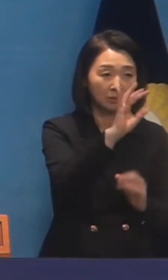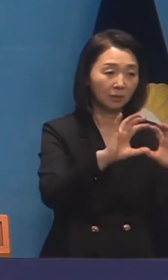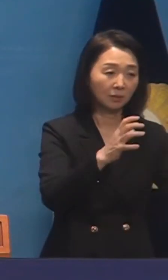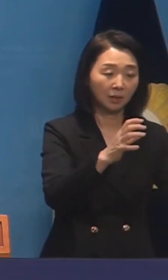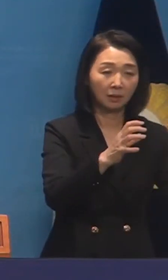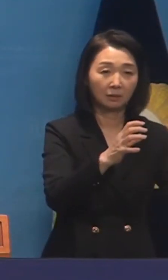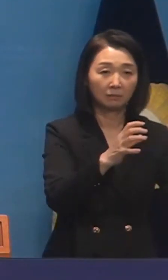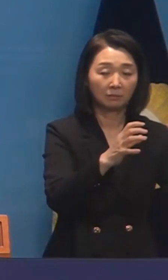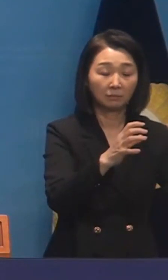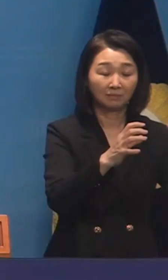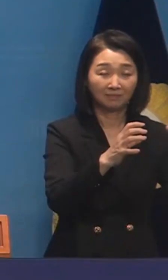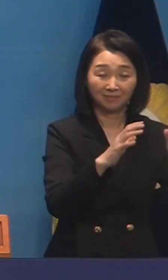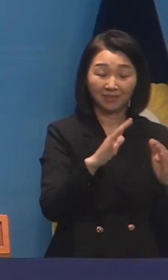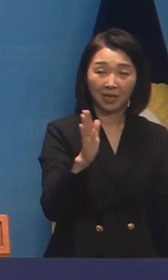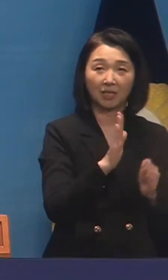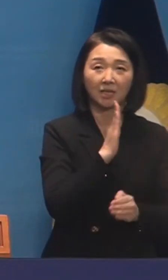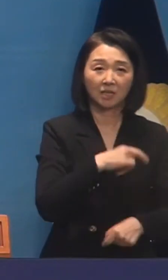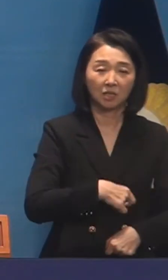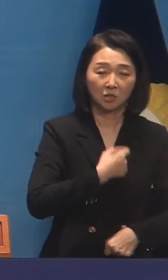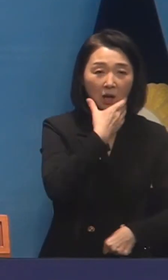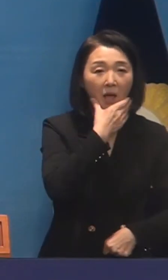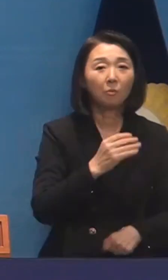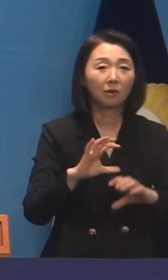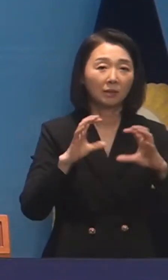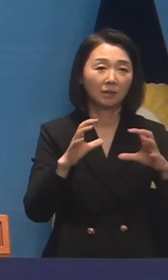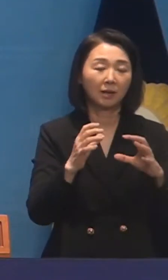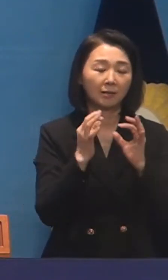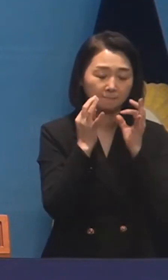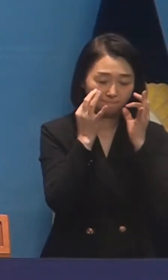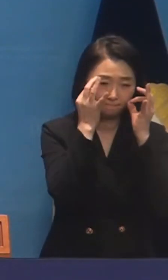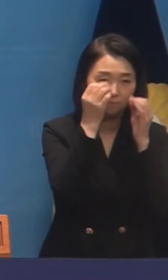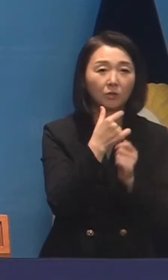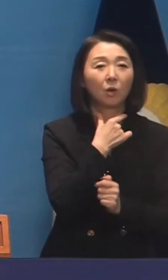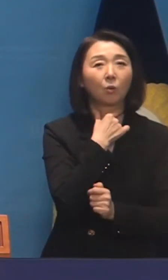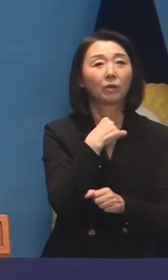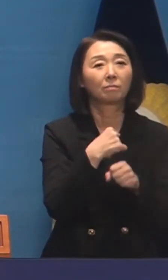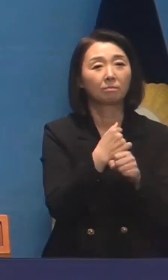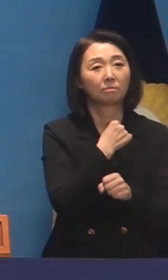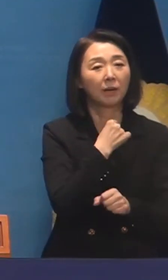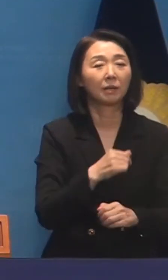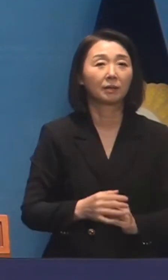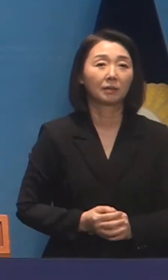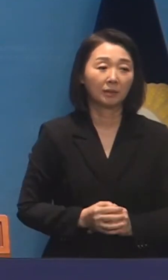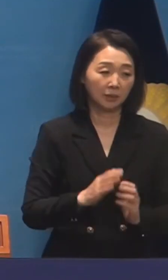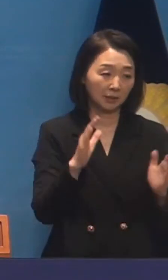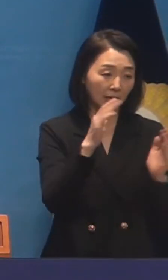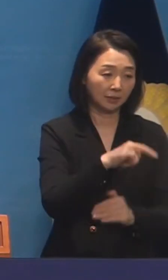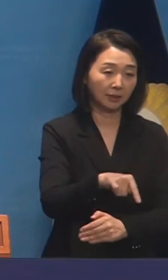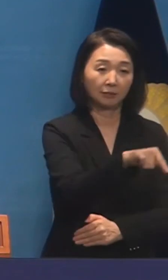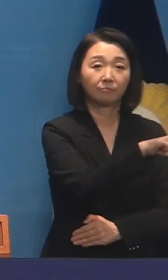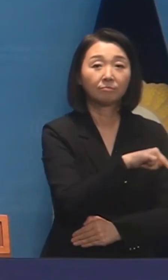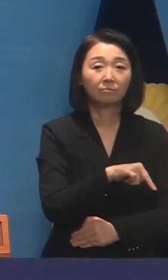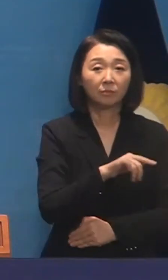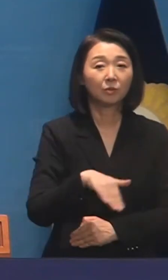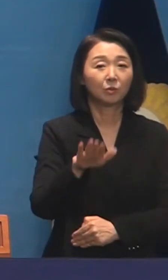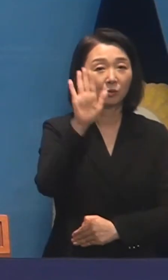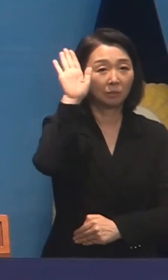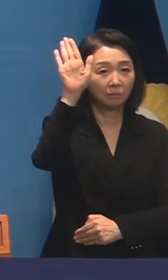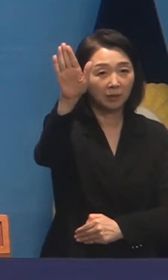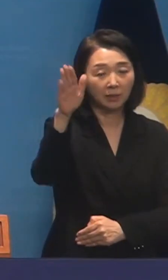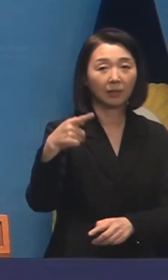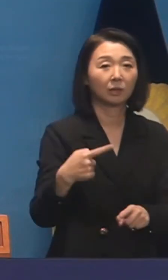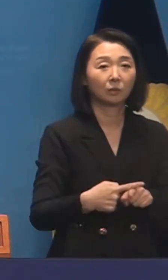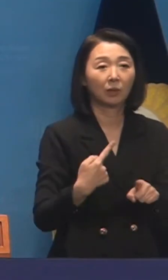나라, 아이가 진정으로 행복한 나라를 간절히 원합니다. 이 아이들이야말로 우리의